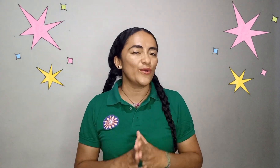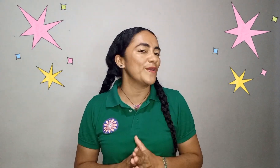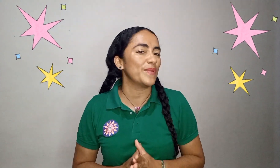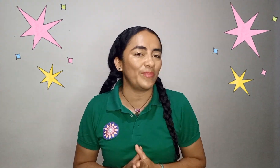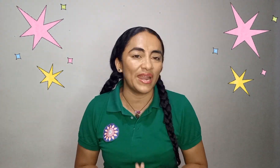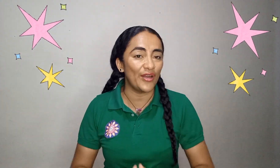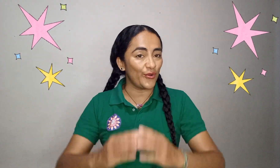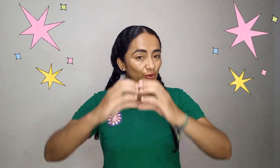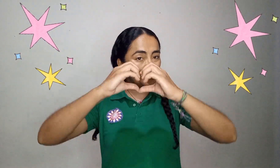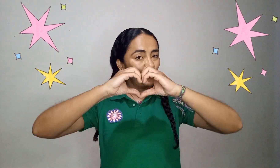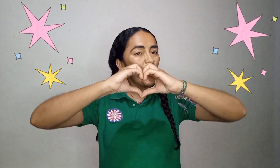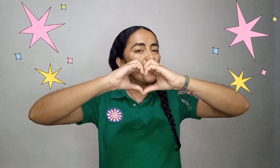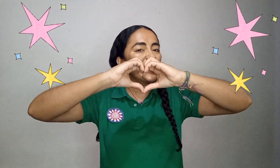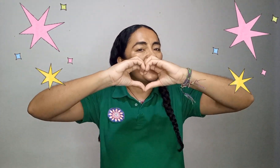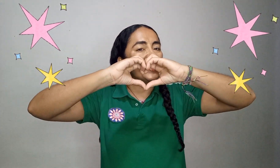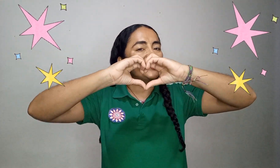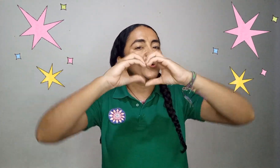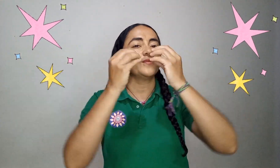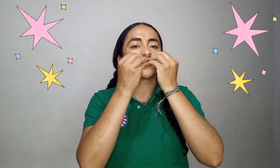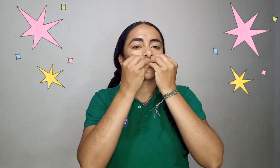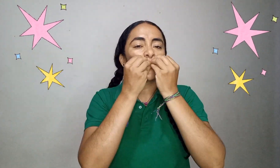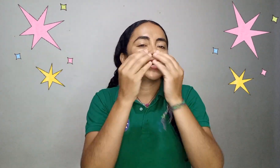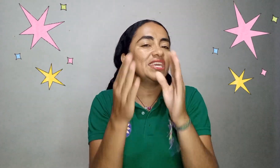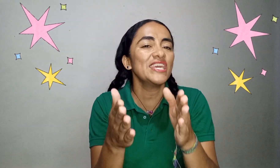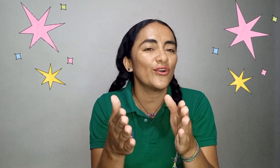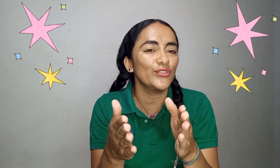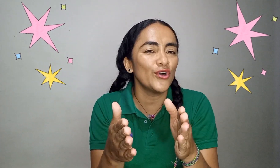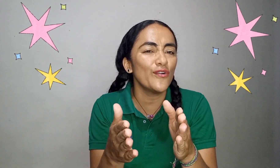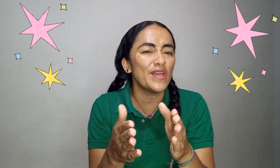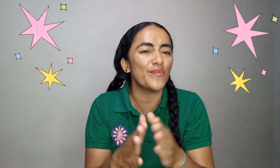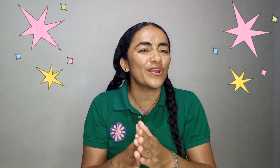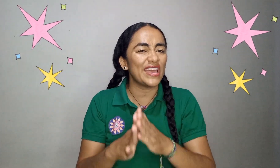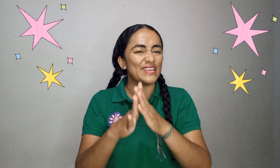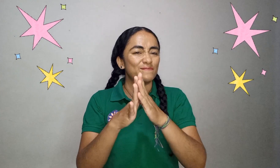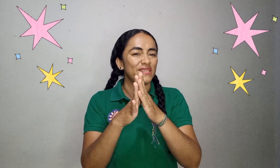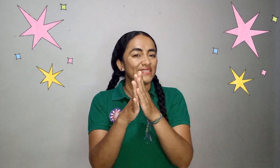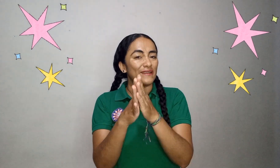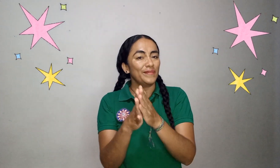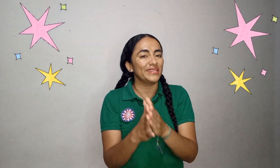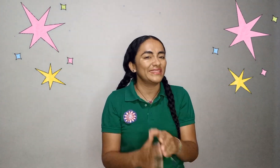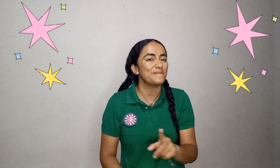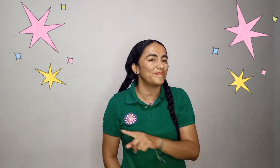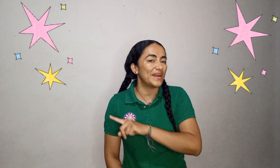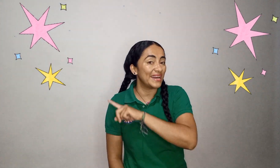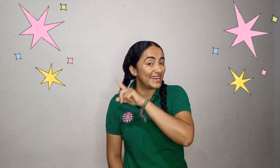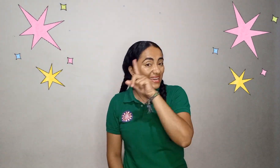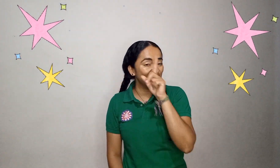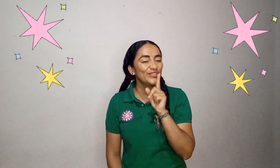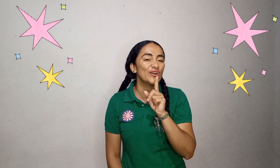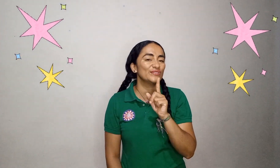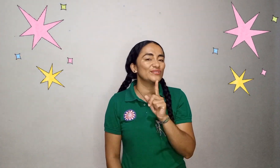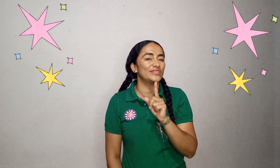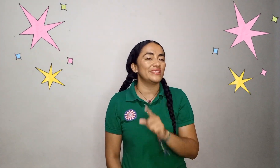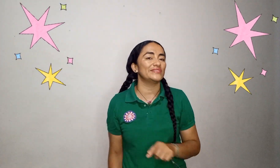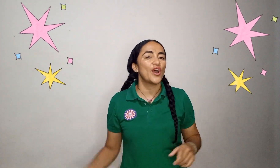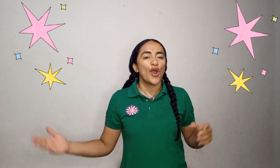he preparado con todo mi corazón y con todo mi amor, especialmente para todos ustedes.